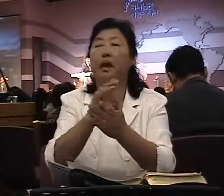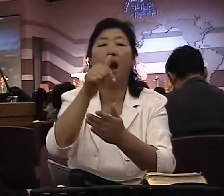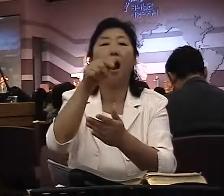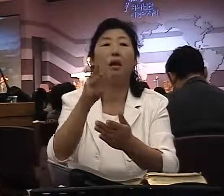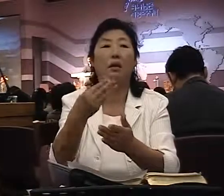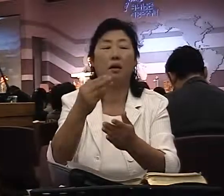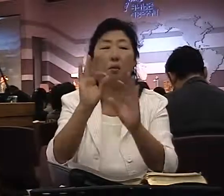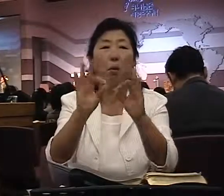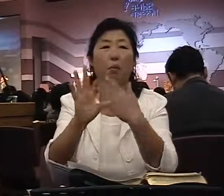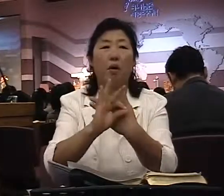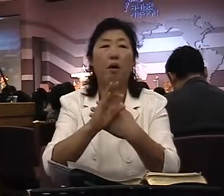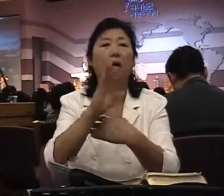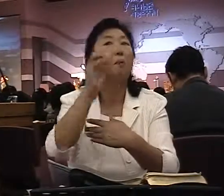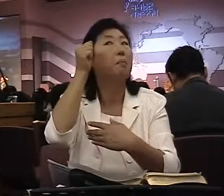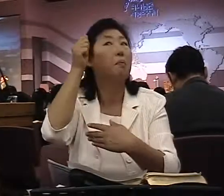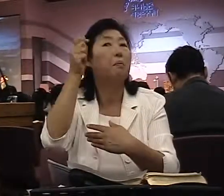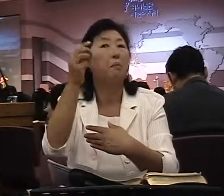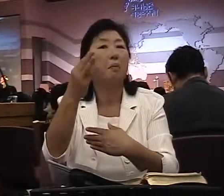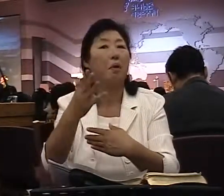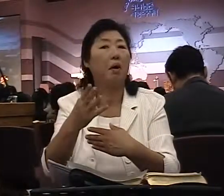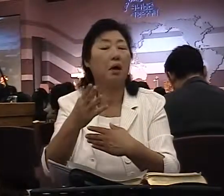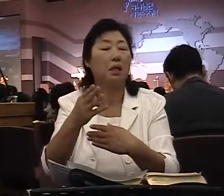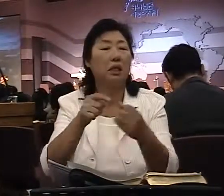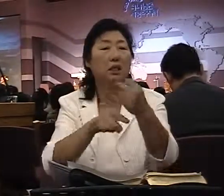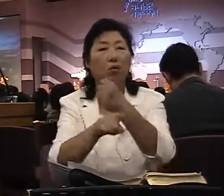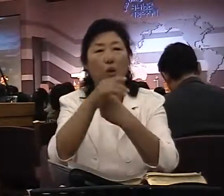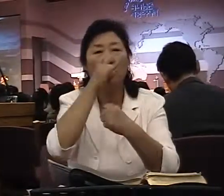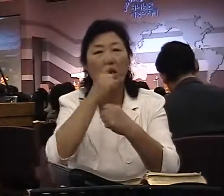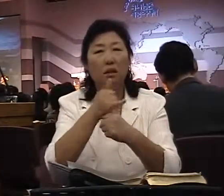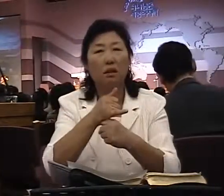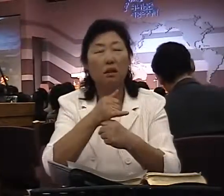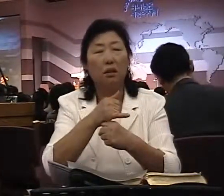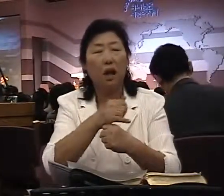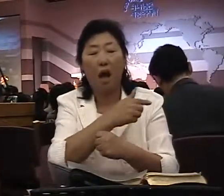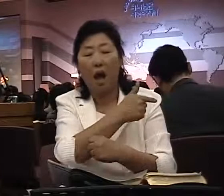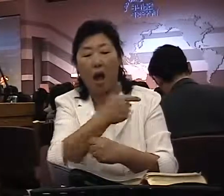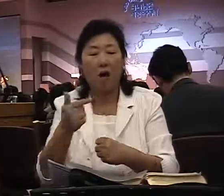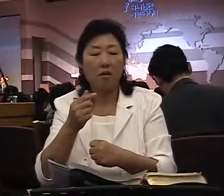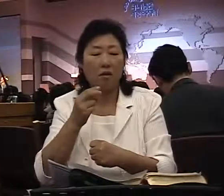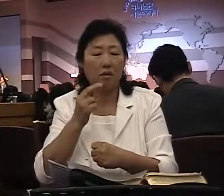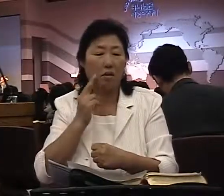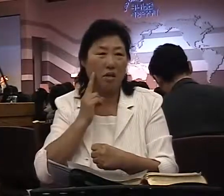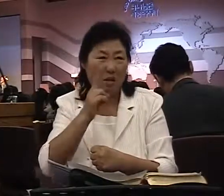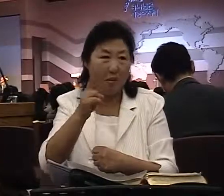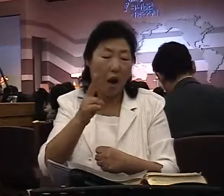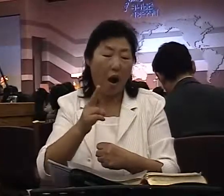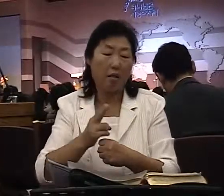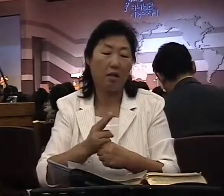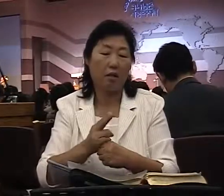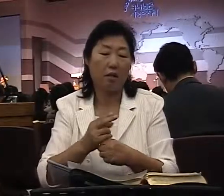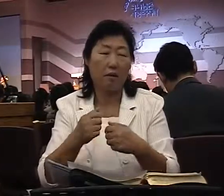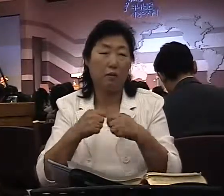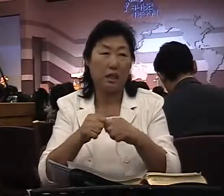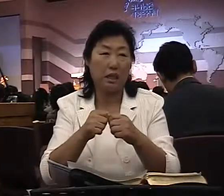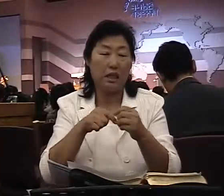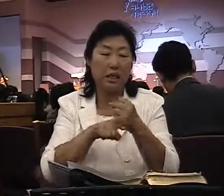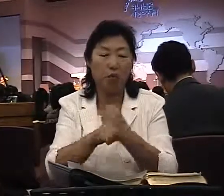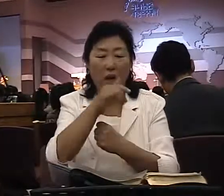가지 이유가 있어요. 성령의 사람이 반드시 돼야 된다는 아주 심각성을 일으키는 구체적인 이유가 있는데 첫째로 우리